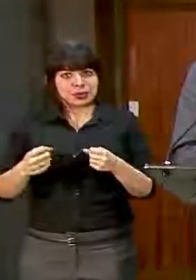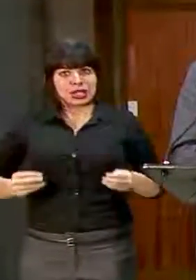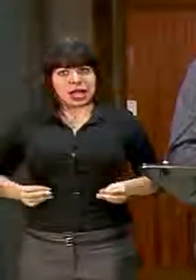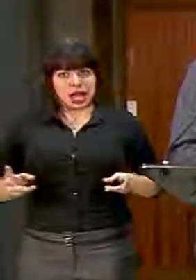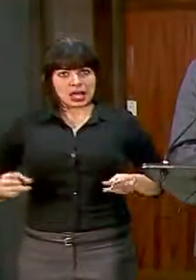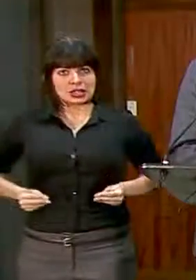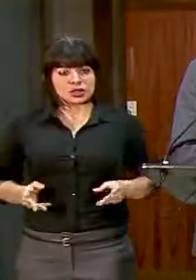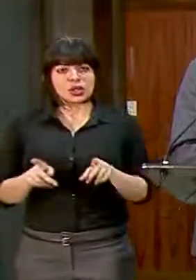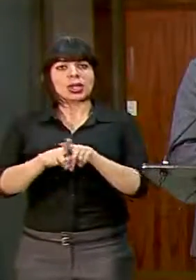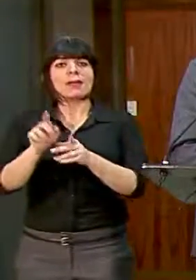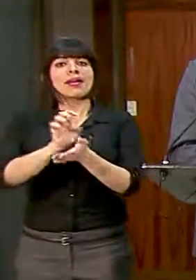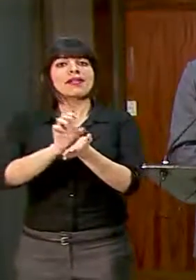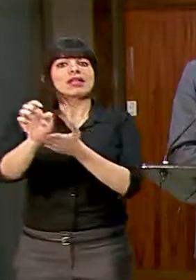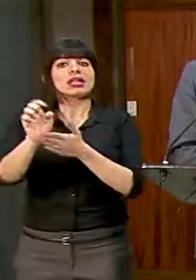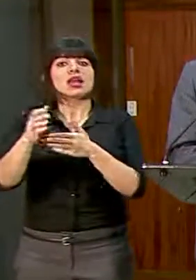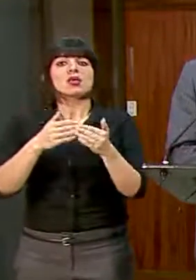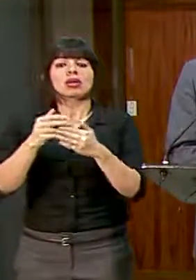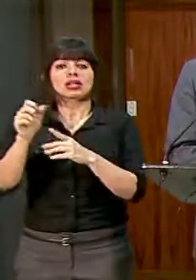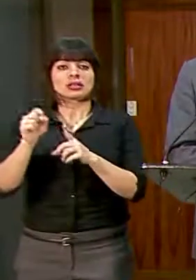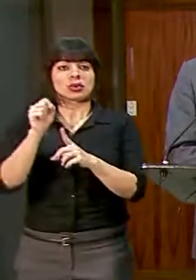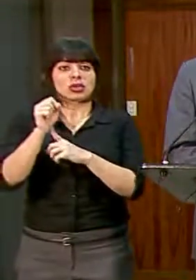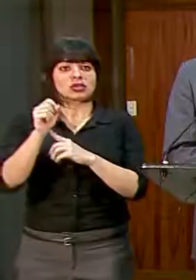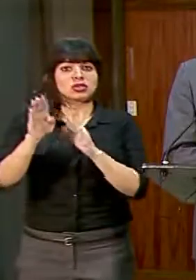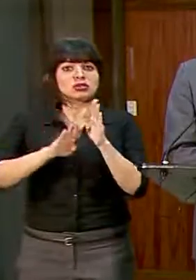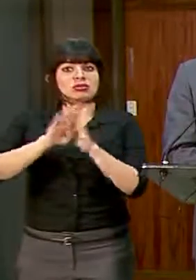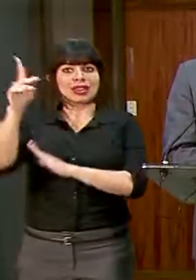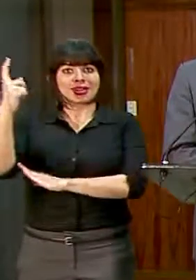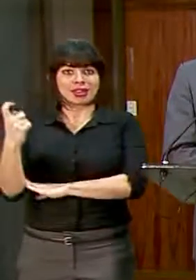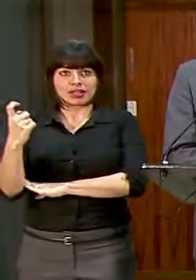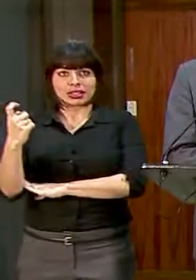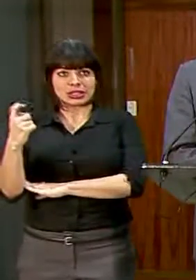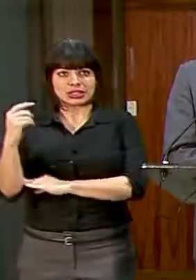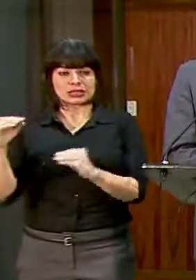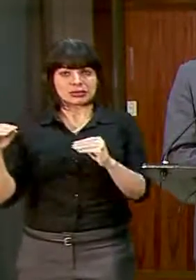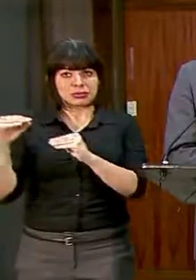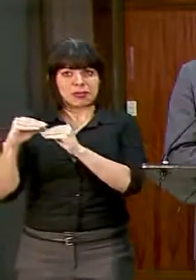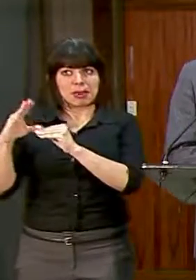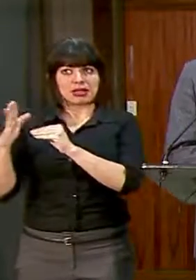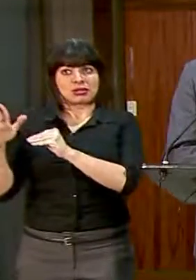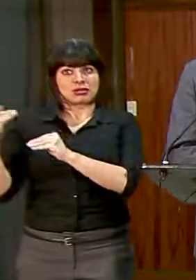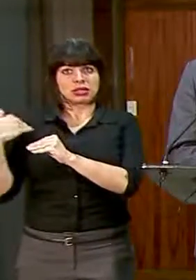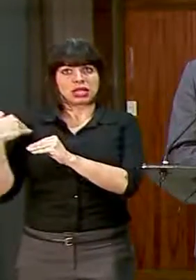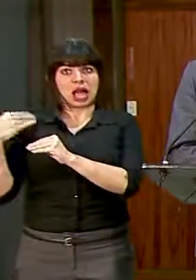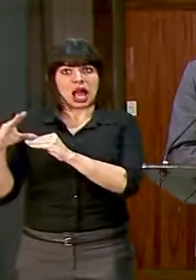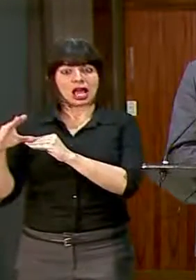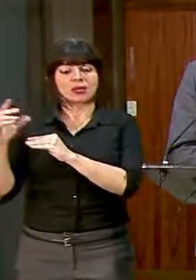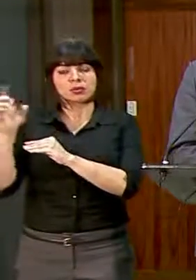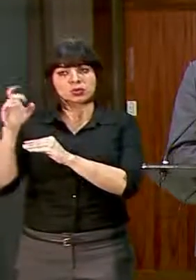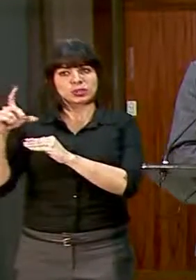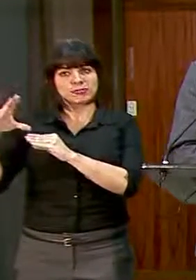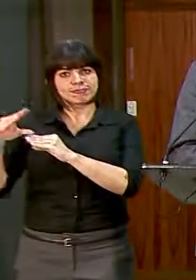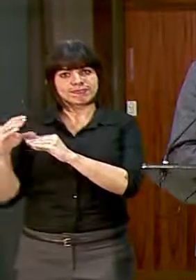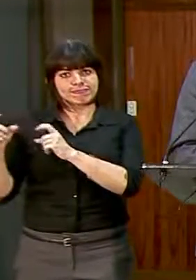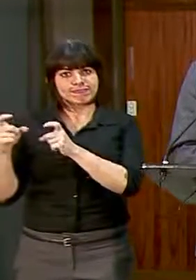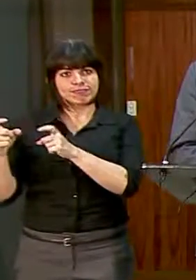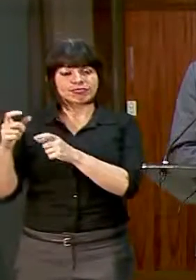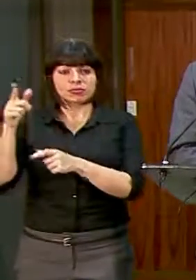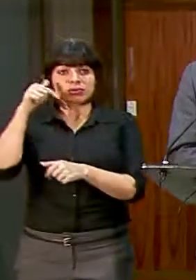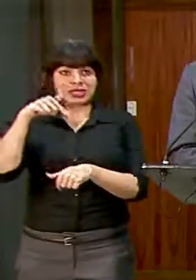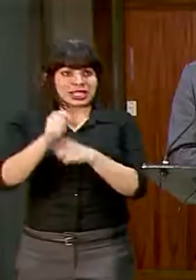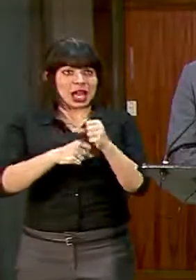gasto y evitar a toda costa disparar el déficit, más de lo que ya lo tenemos. Por supuesto que este